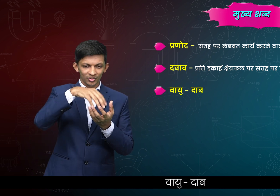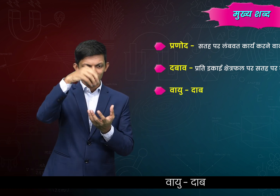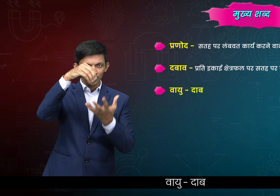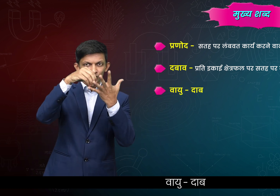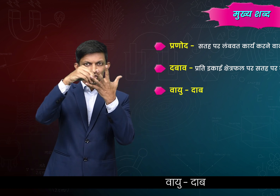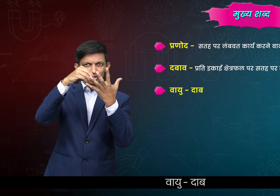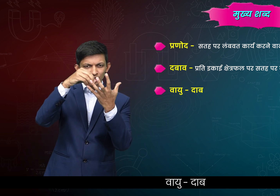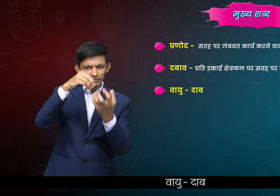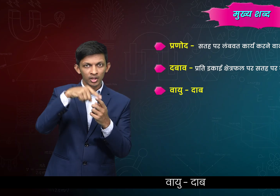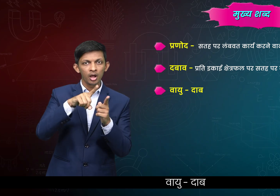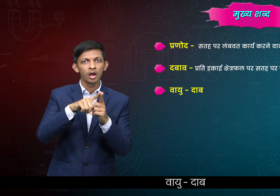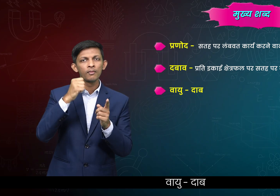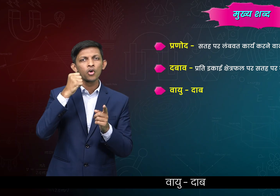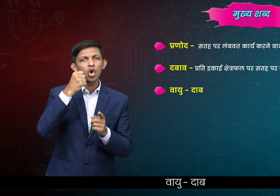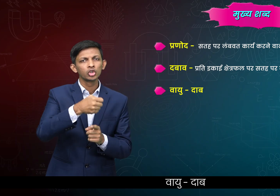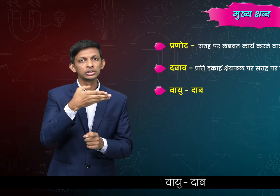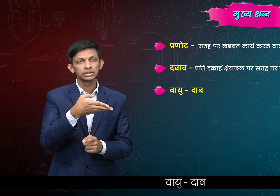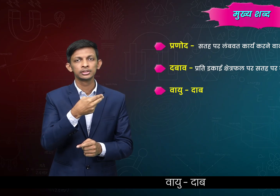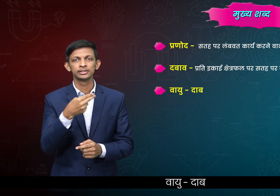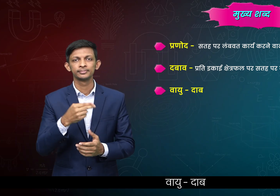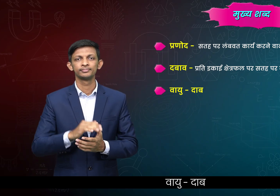वायु दाब।